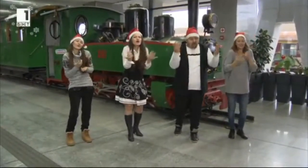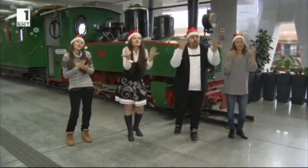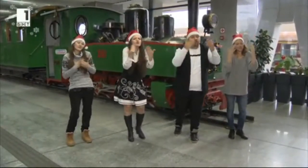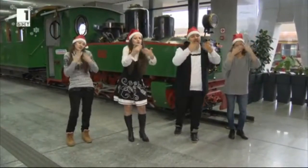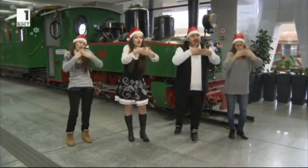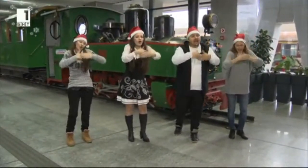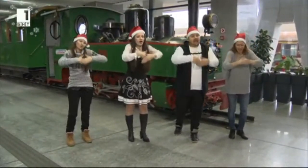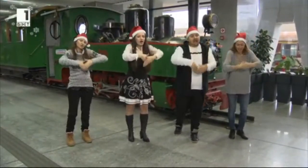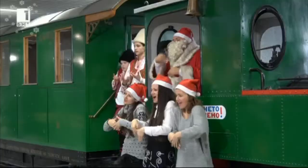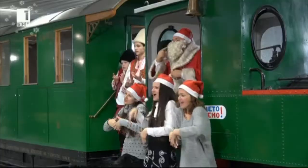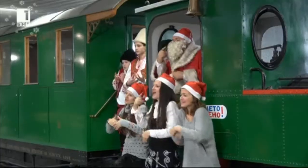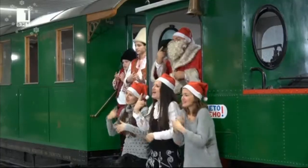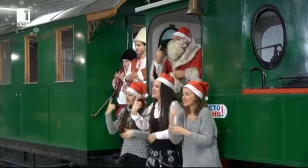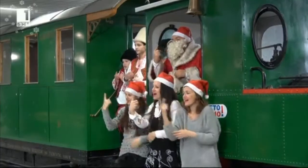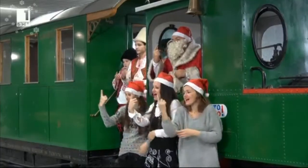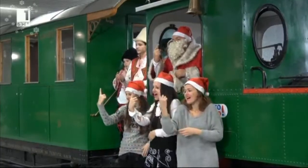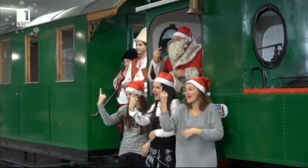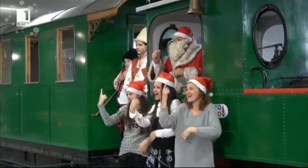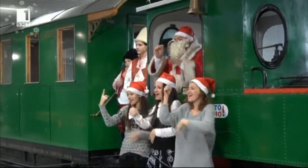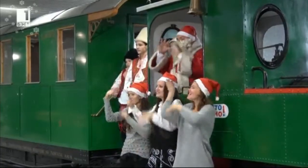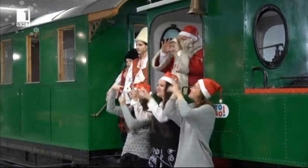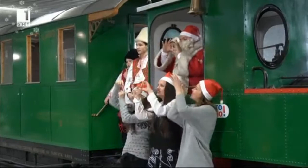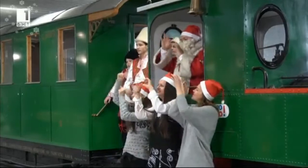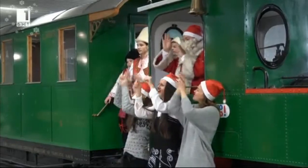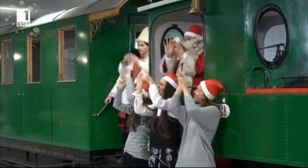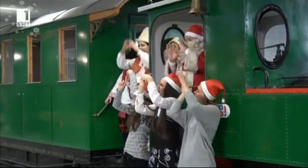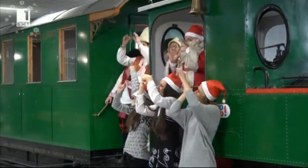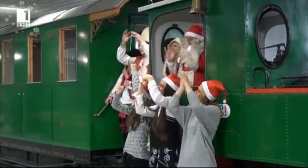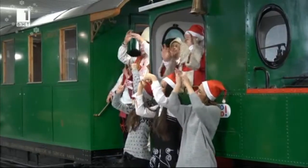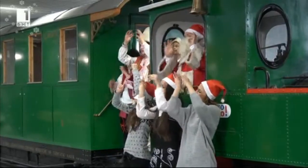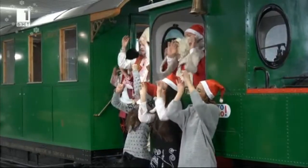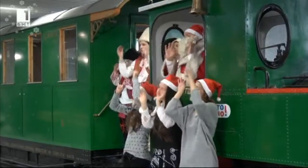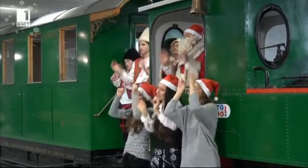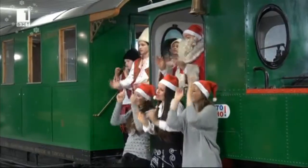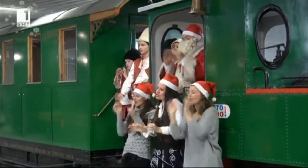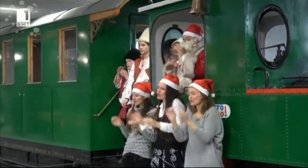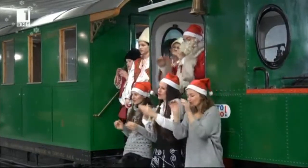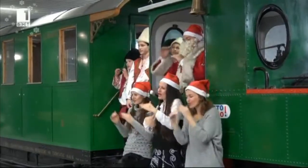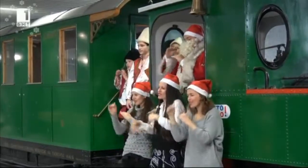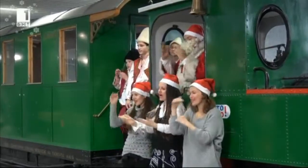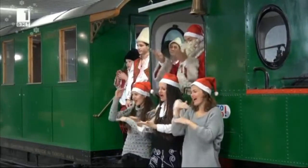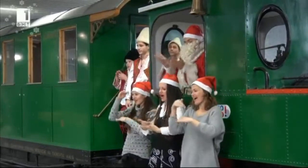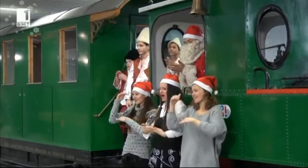душта, една звезда, точно над нас,